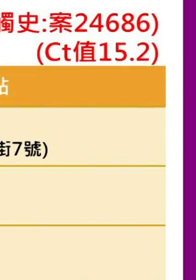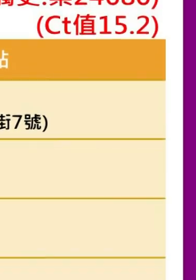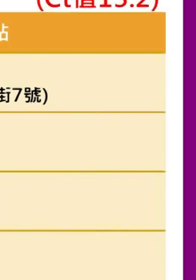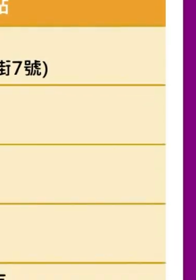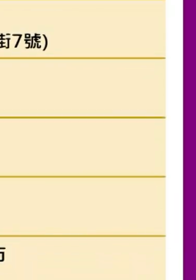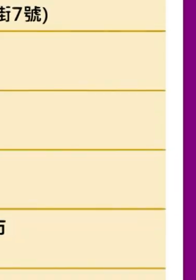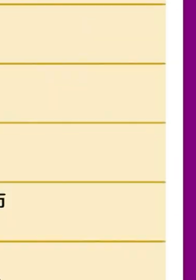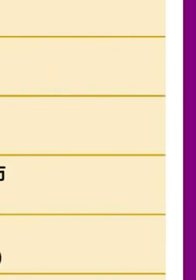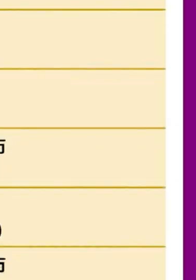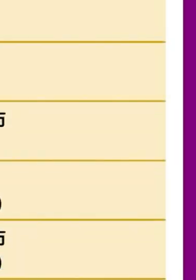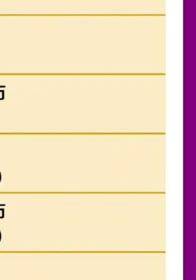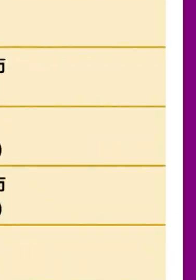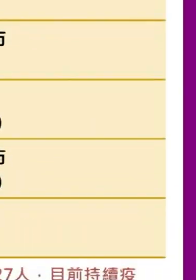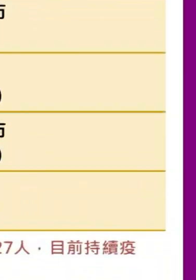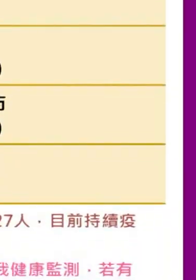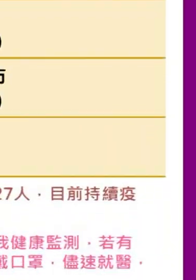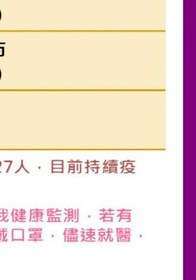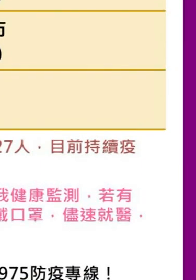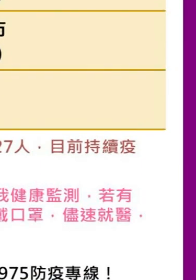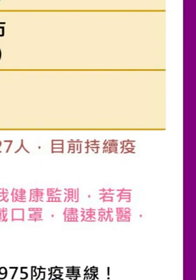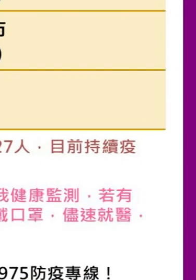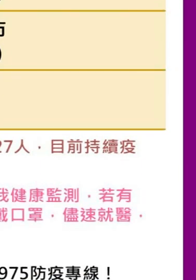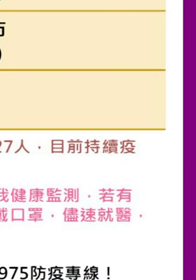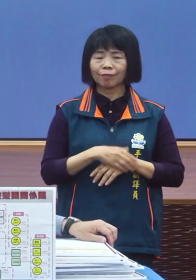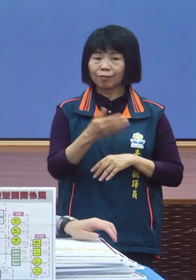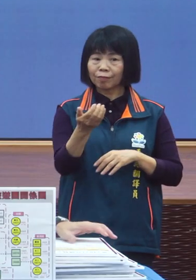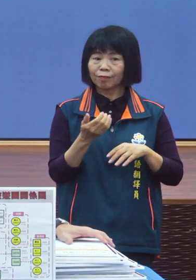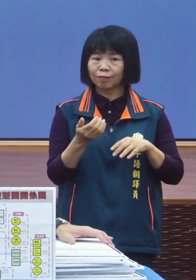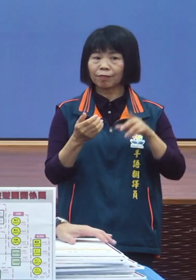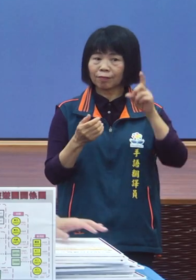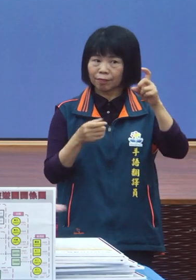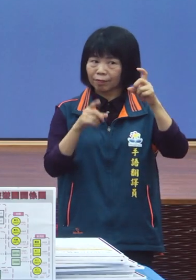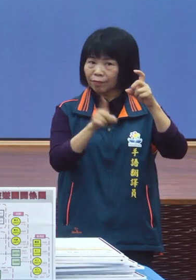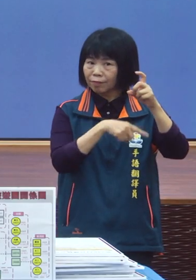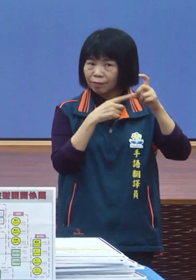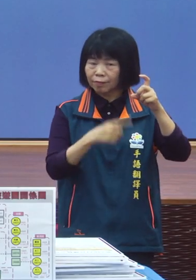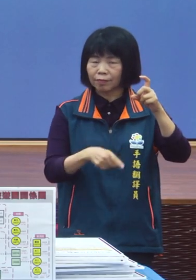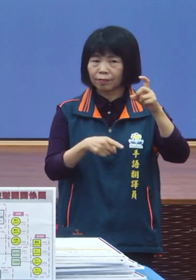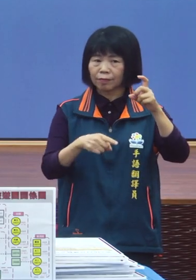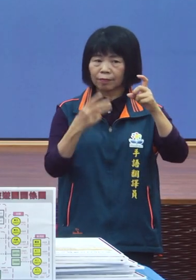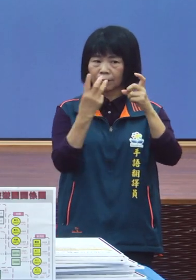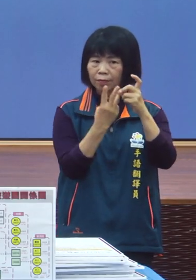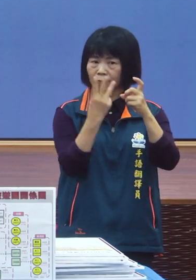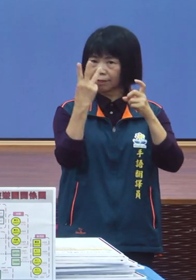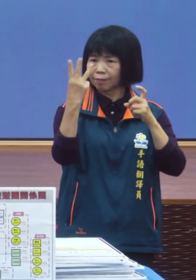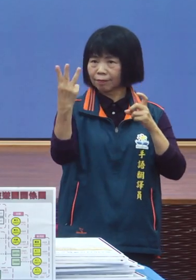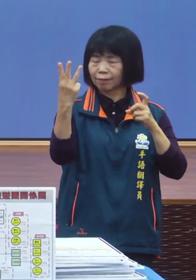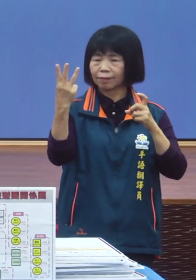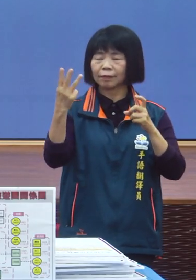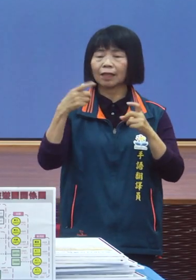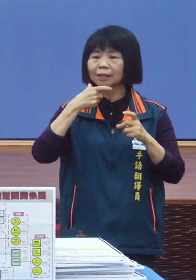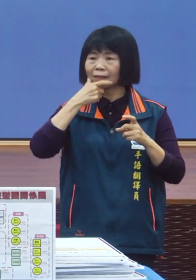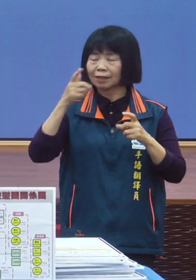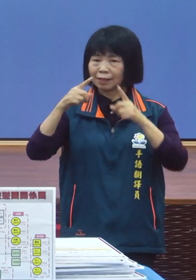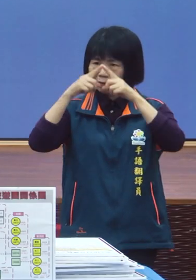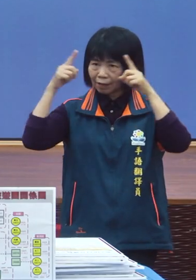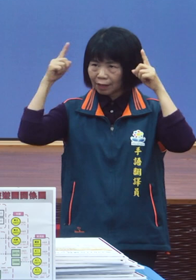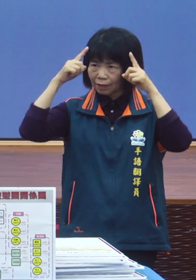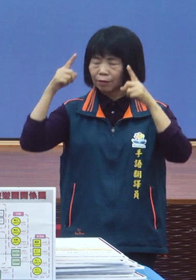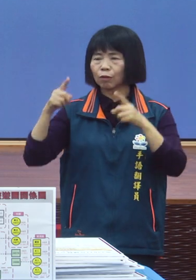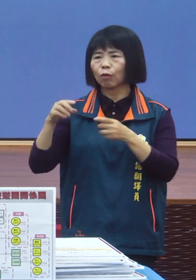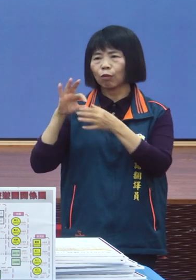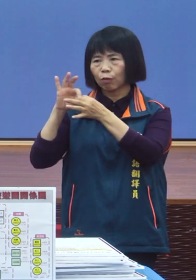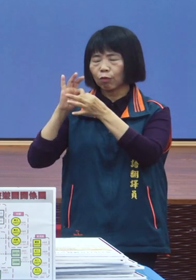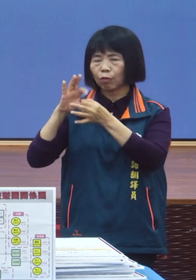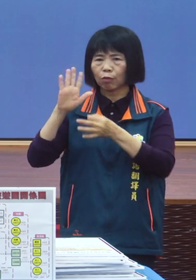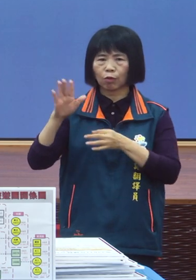酒吧、麦当劳等。 有3个是跟我们的慈济大学的教授有接触的，